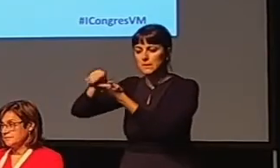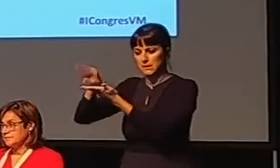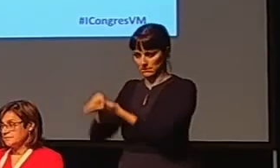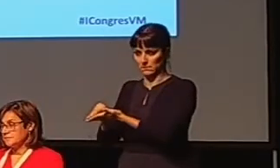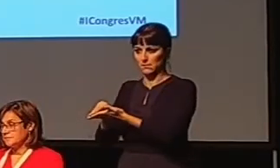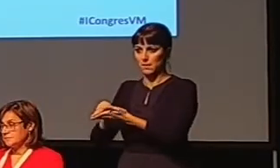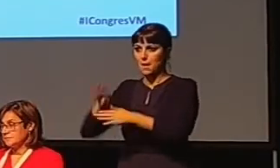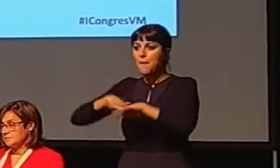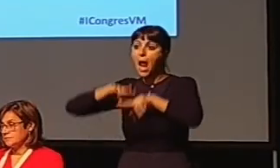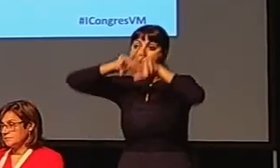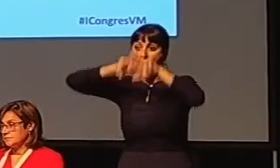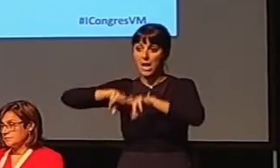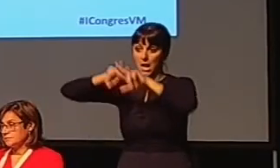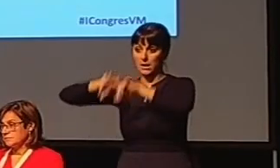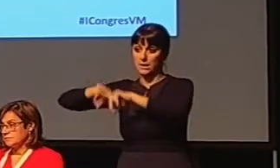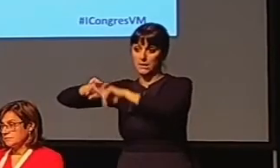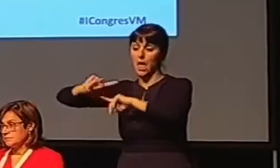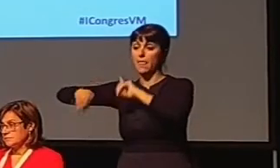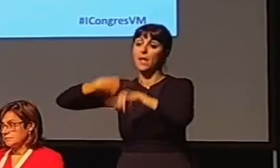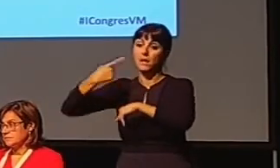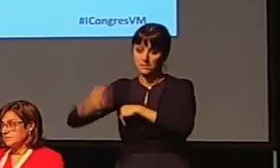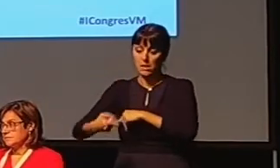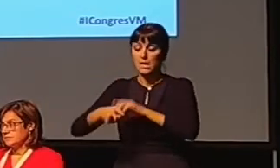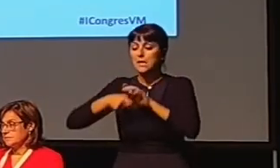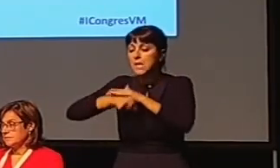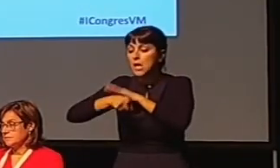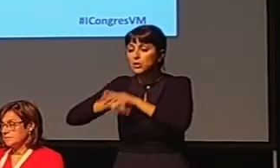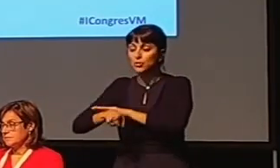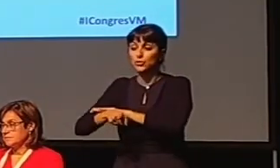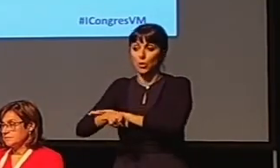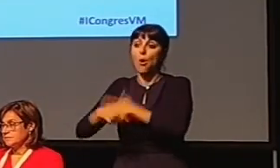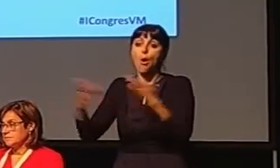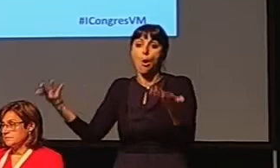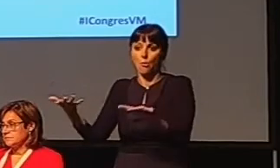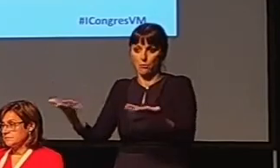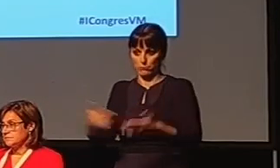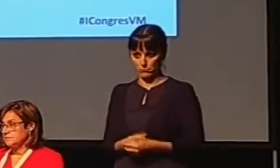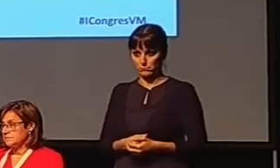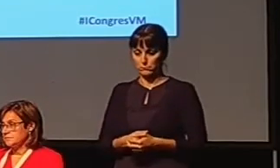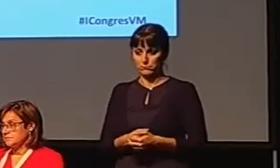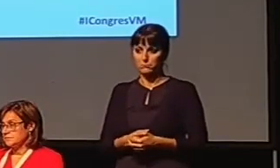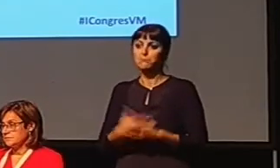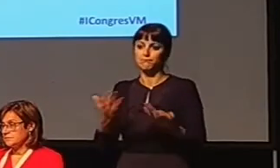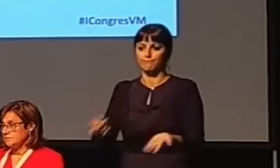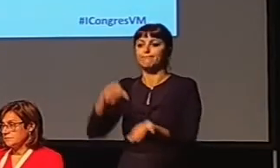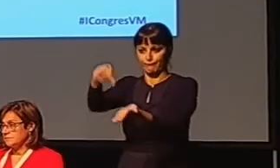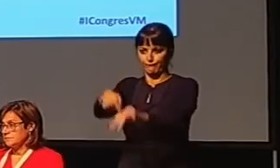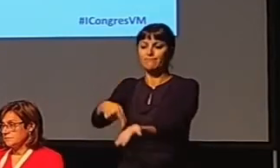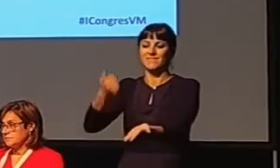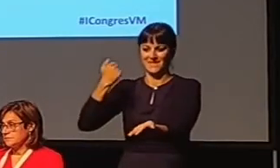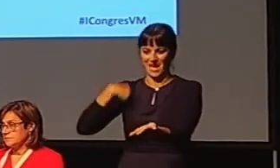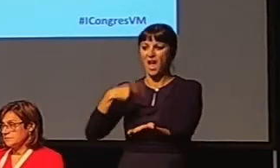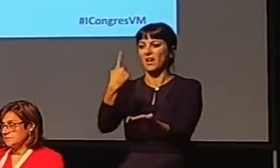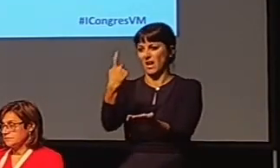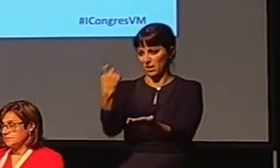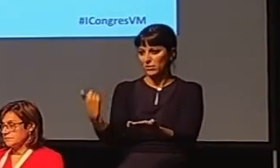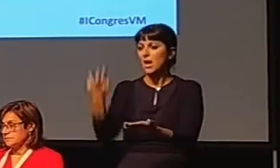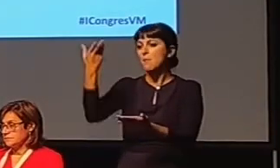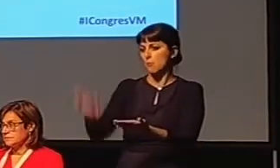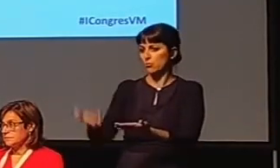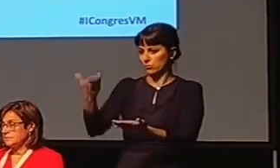analitzar com s'estava gestionant, no? En el que vam assenyalar, no? Que hi havia una manca de coordinació important de la Comissió